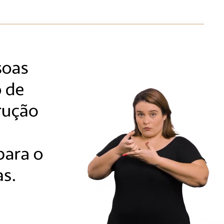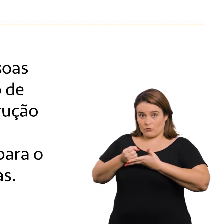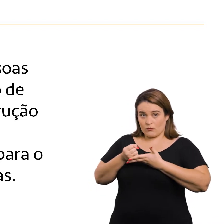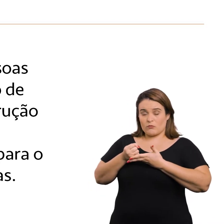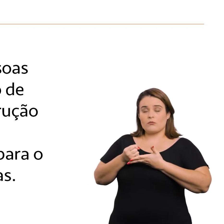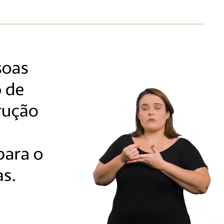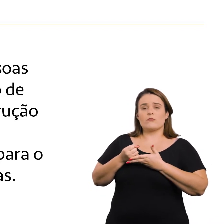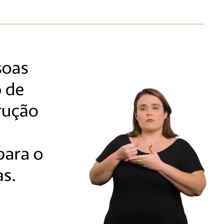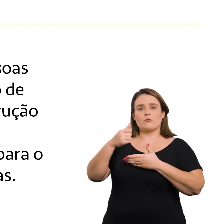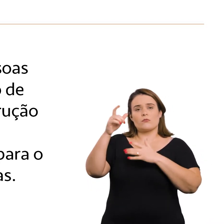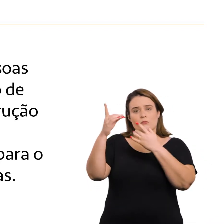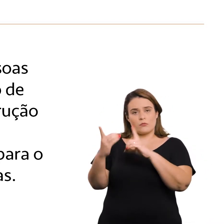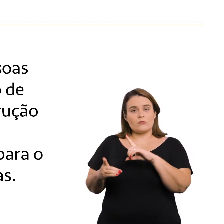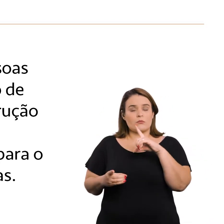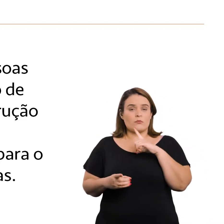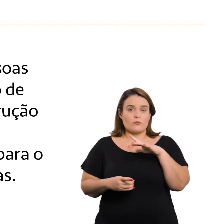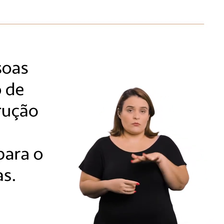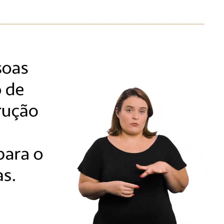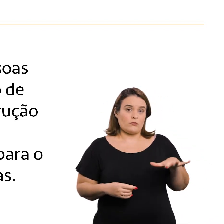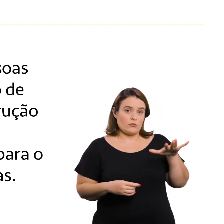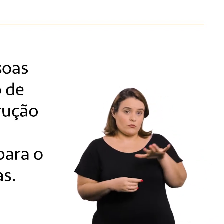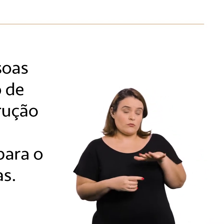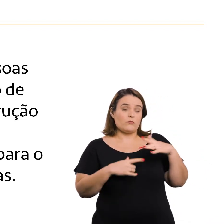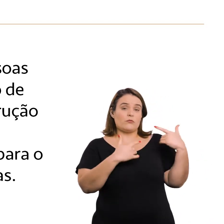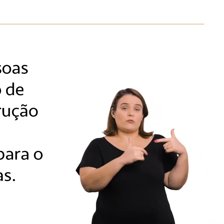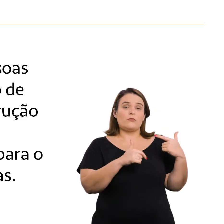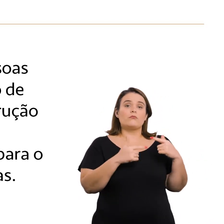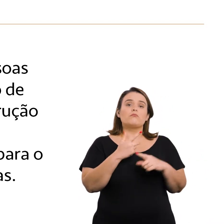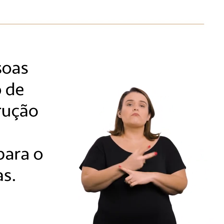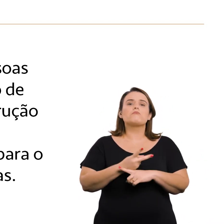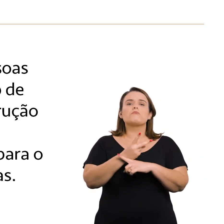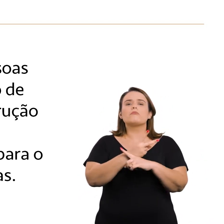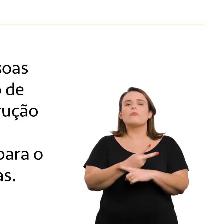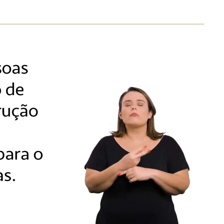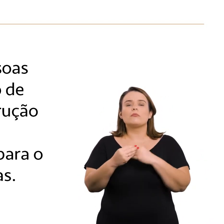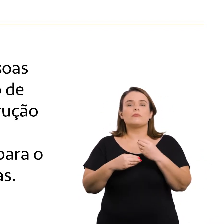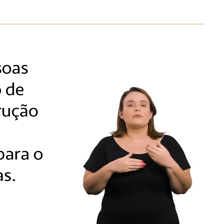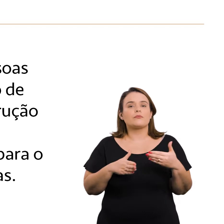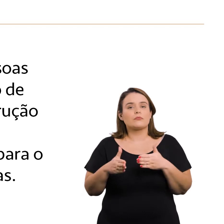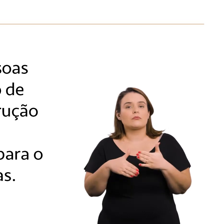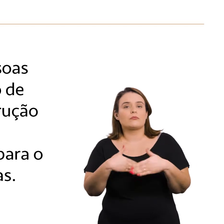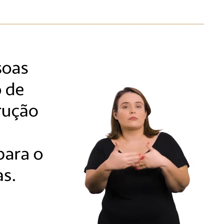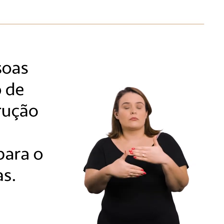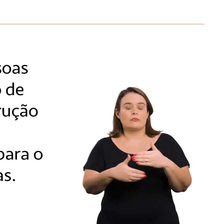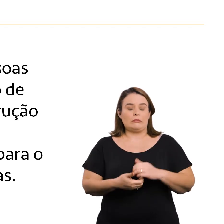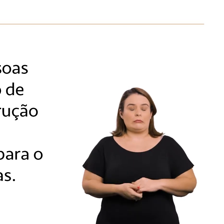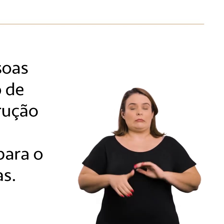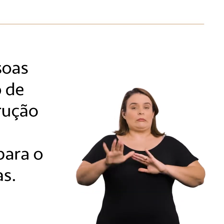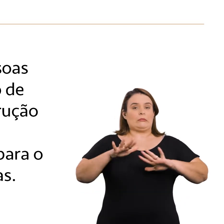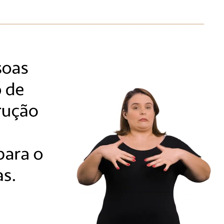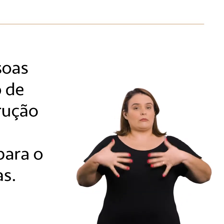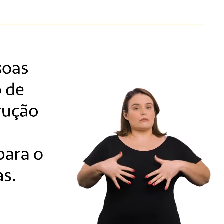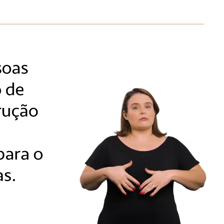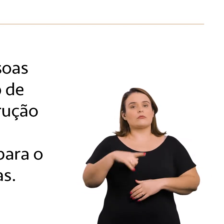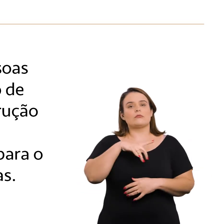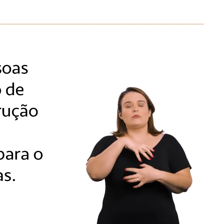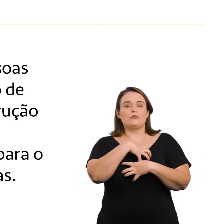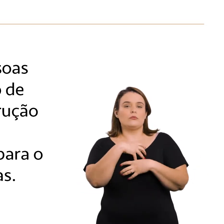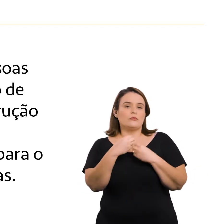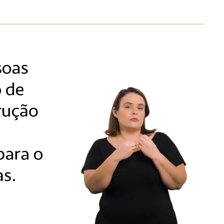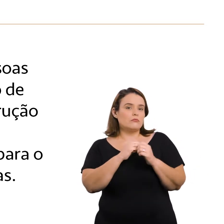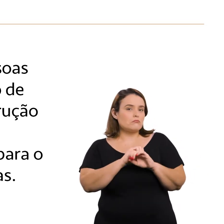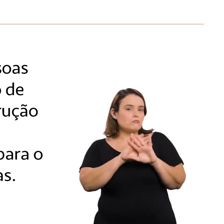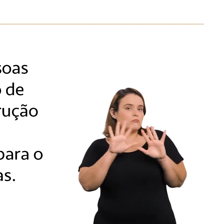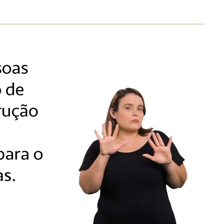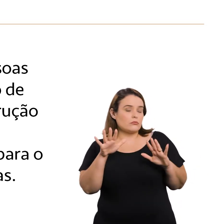pessoas com deficiência no mercado de trabalho, buscando a construção de trajetórias profissionais exitosas e condições claras